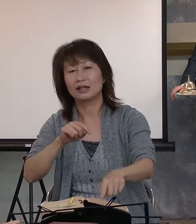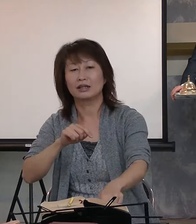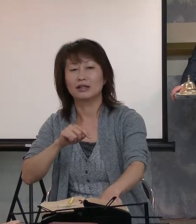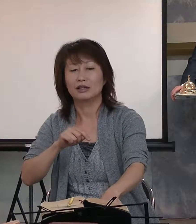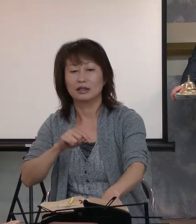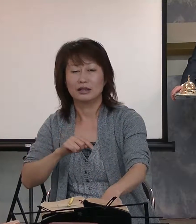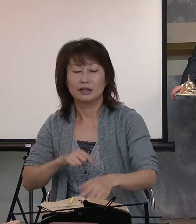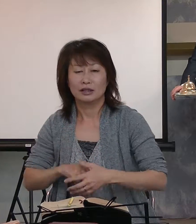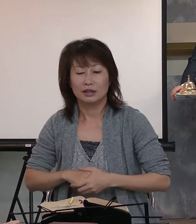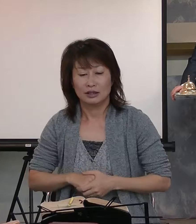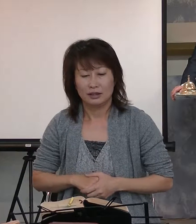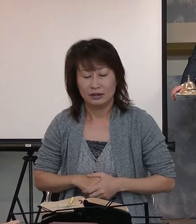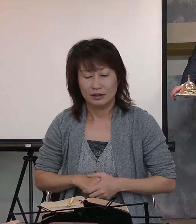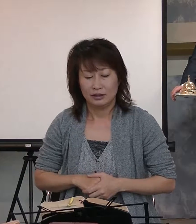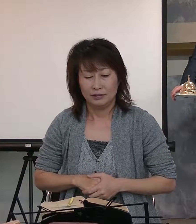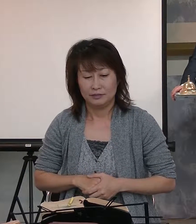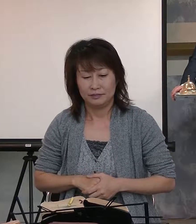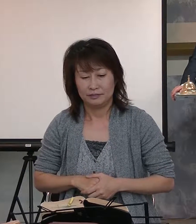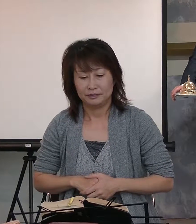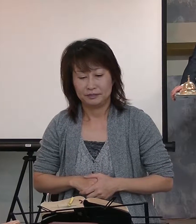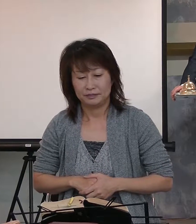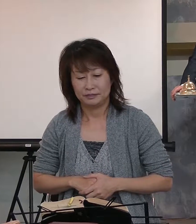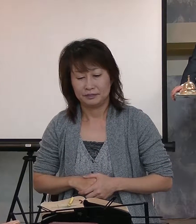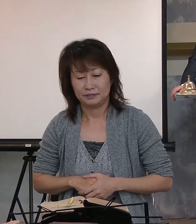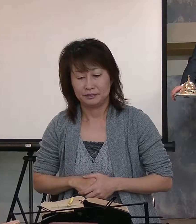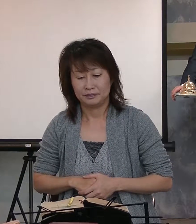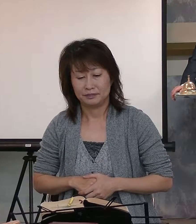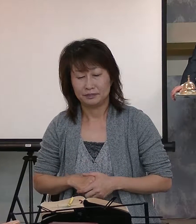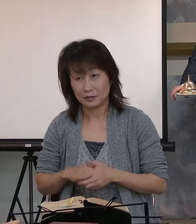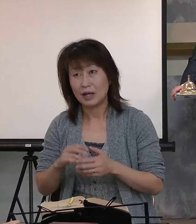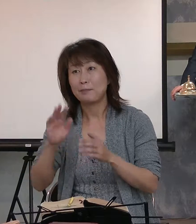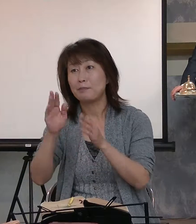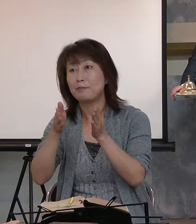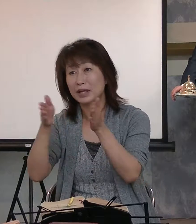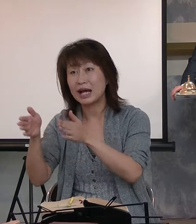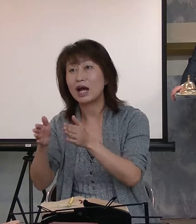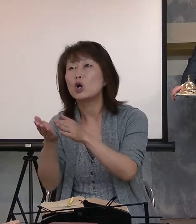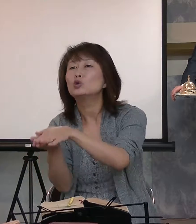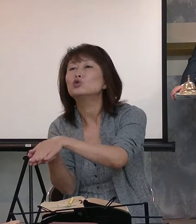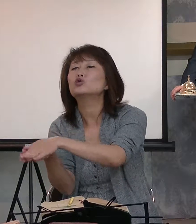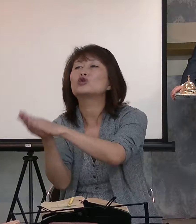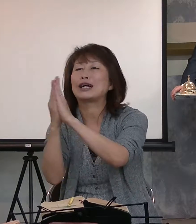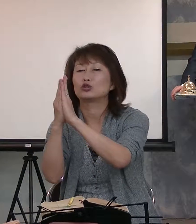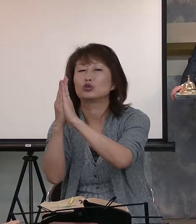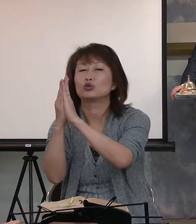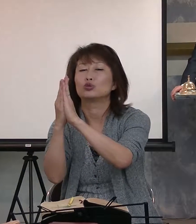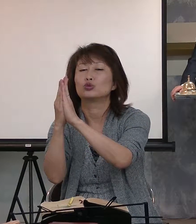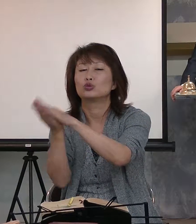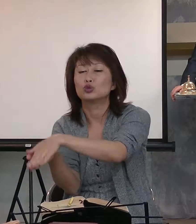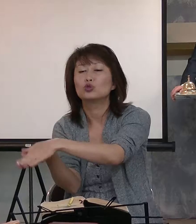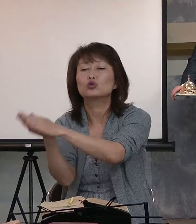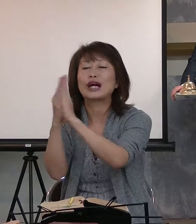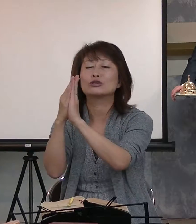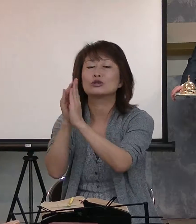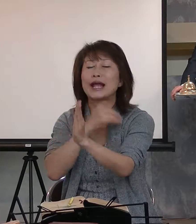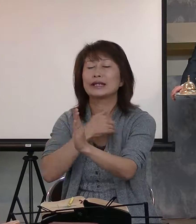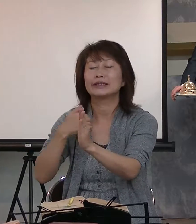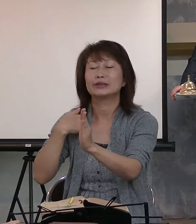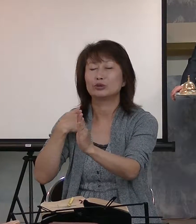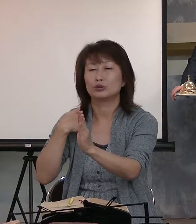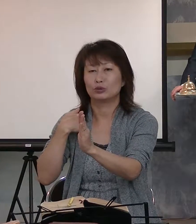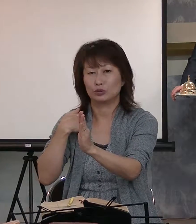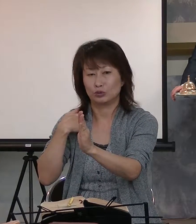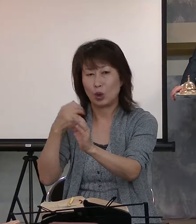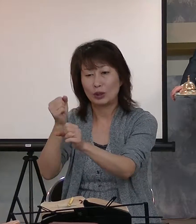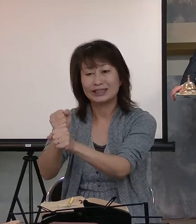を彼らに、まだ我々に復活の信仰を持っているように我々に進んで